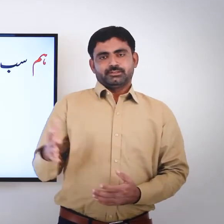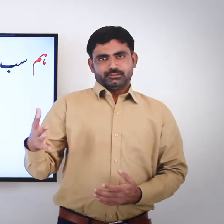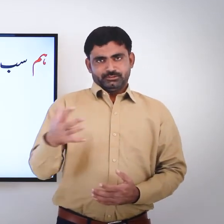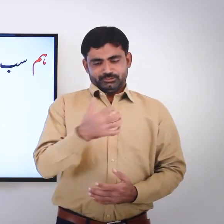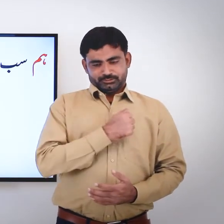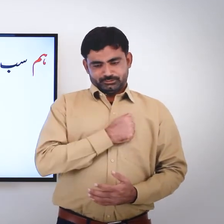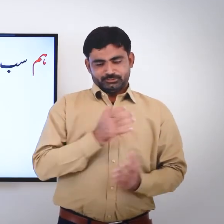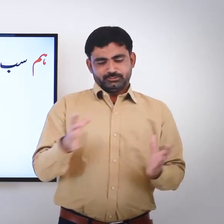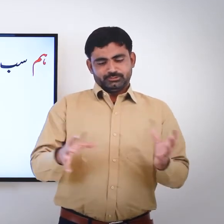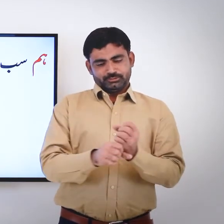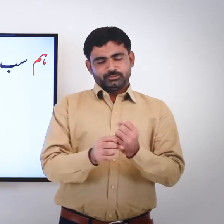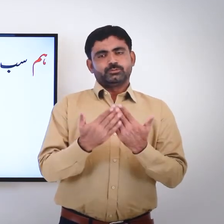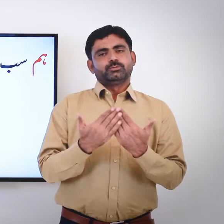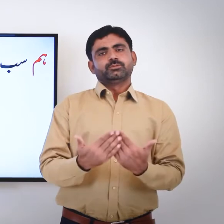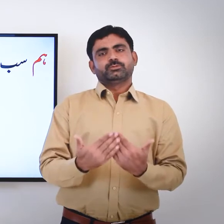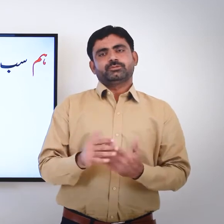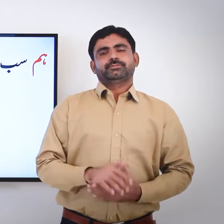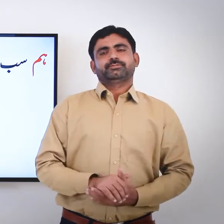ہم سب پڑھ رہے ہیں۔